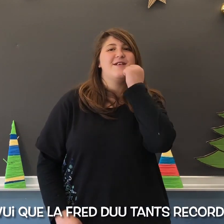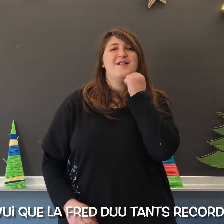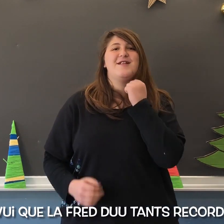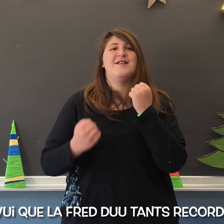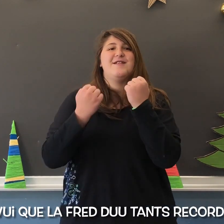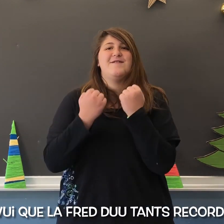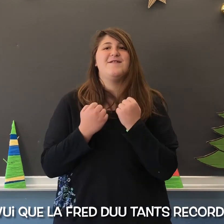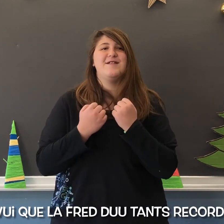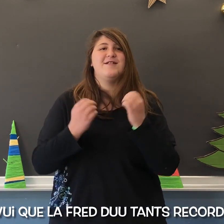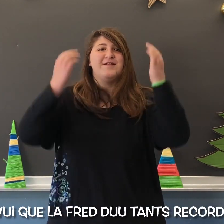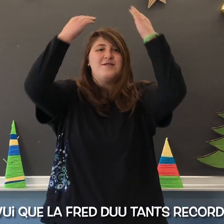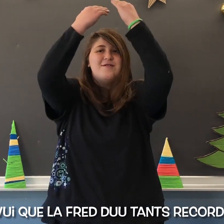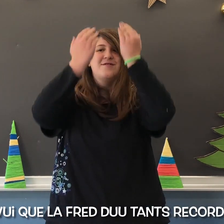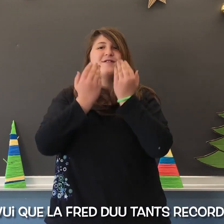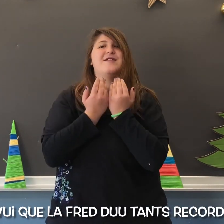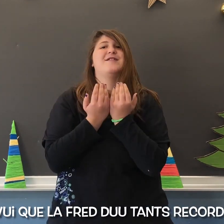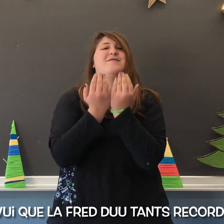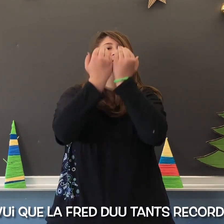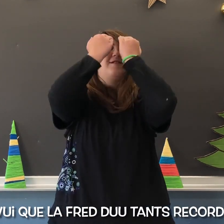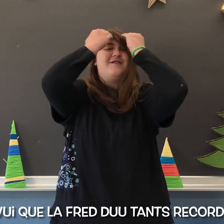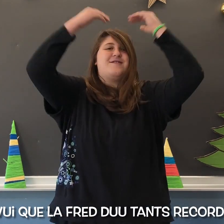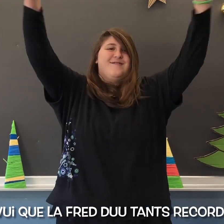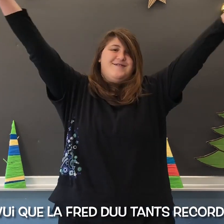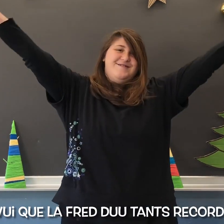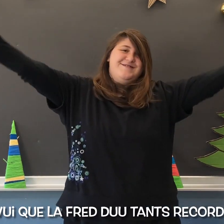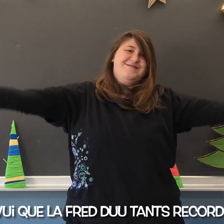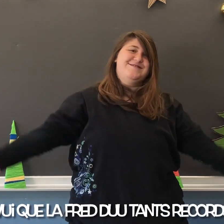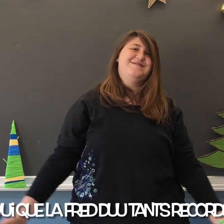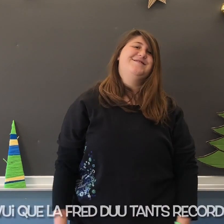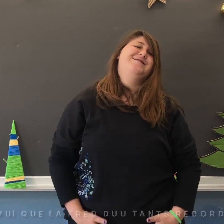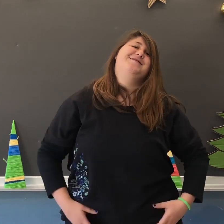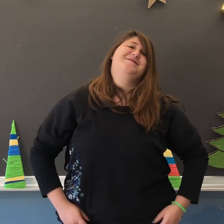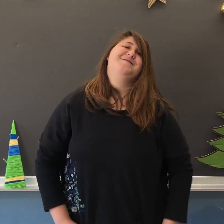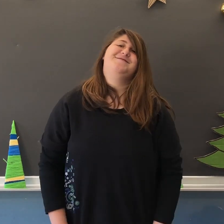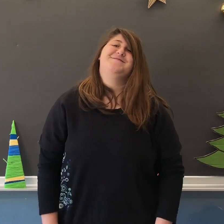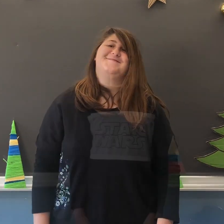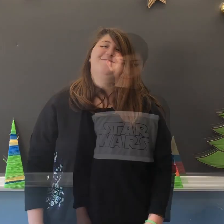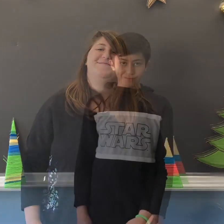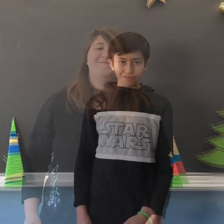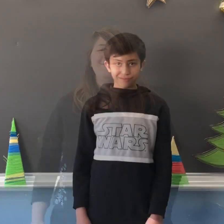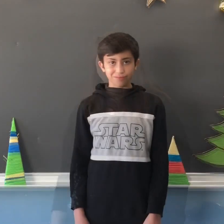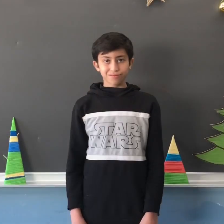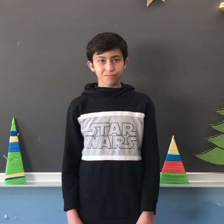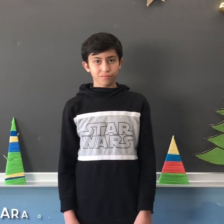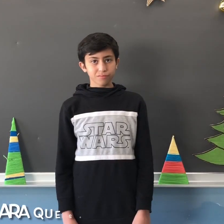Avui que la fredo tant records.